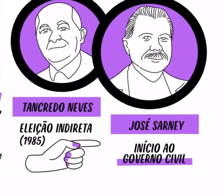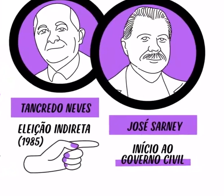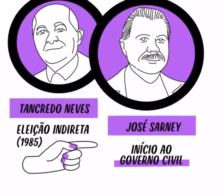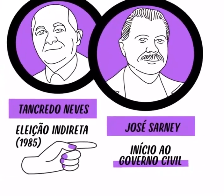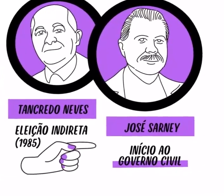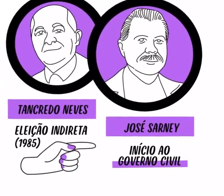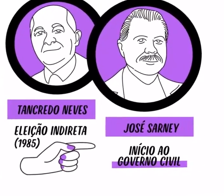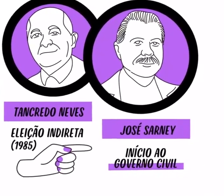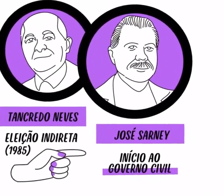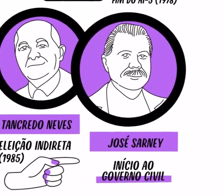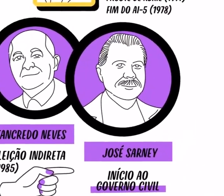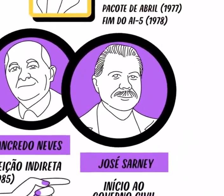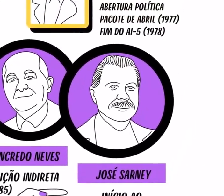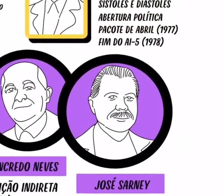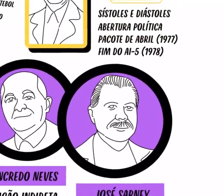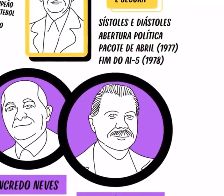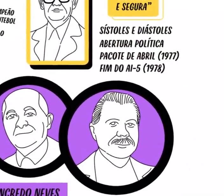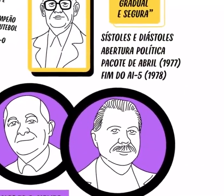Acesse o link para garantir sua assinatura com um belo